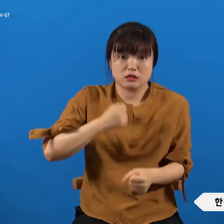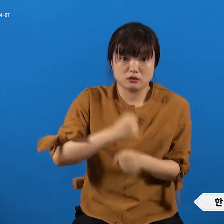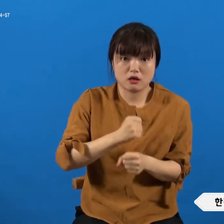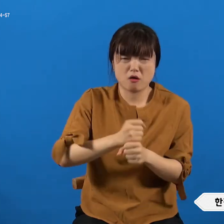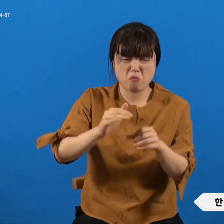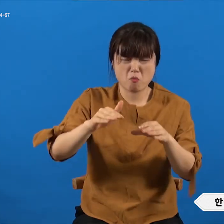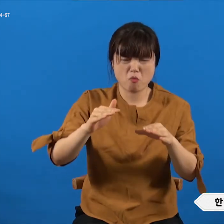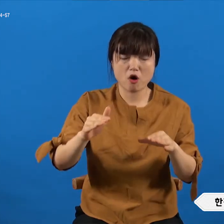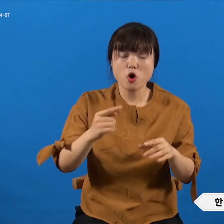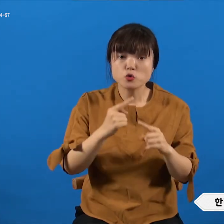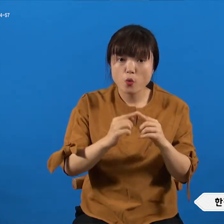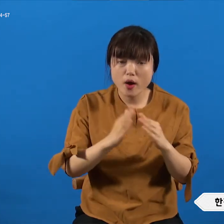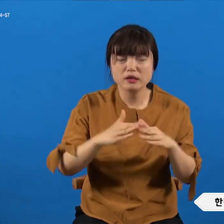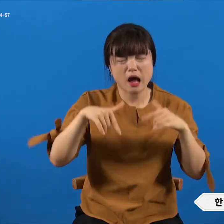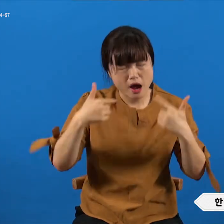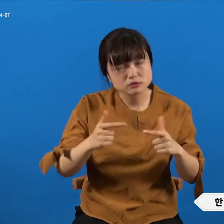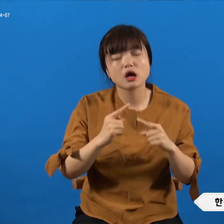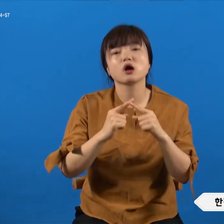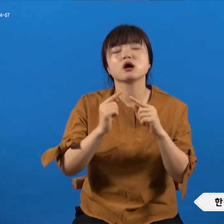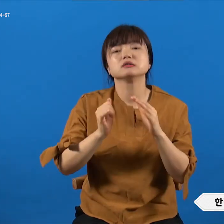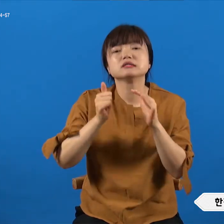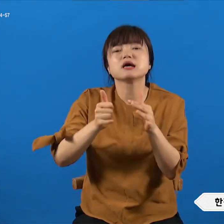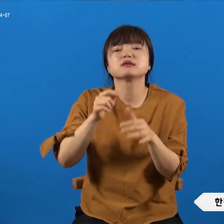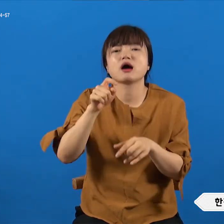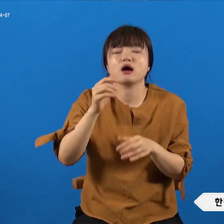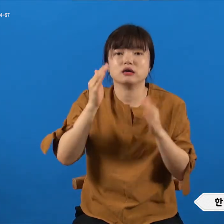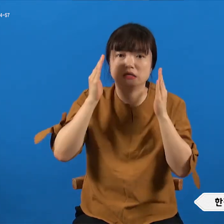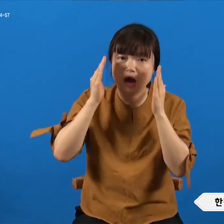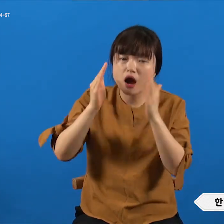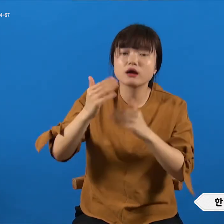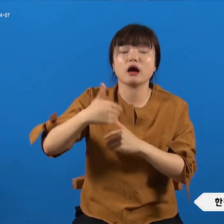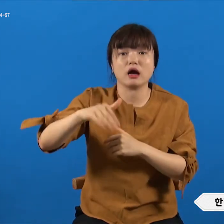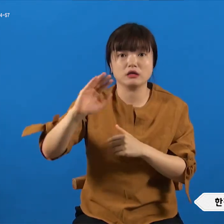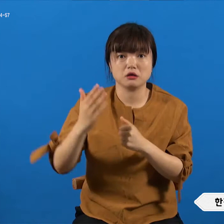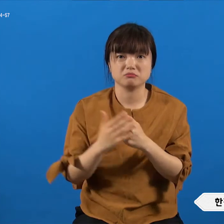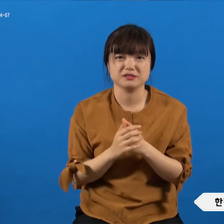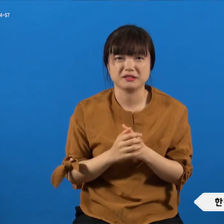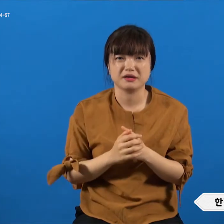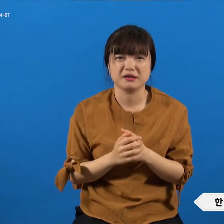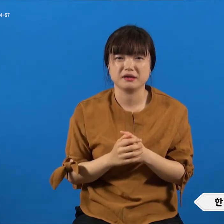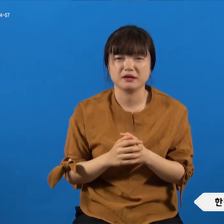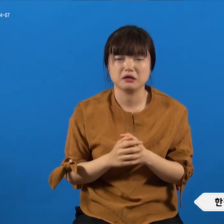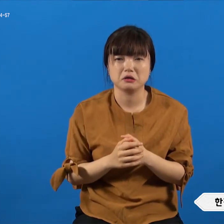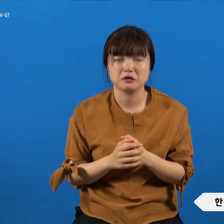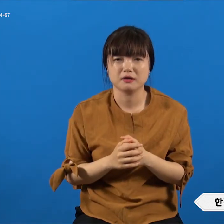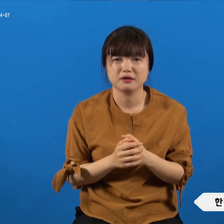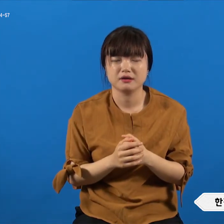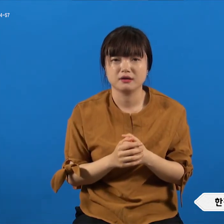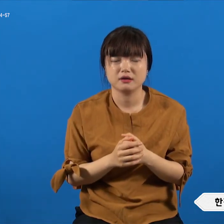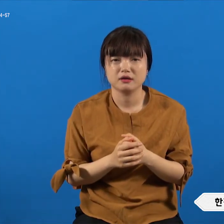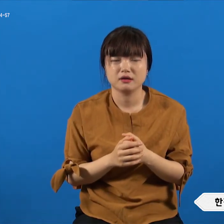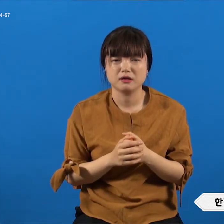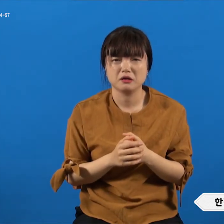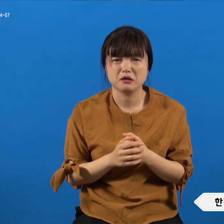교회는 늘 세상으로 나아갈 수 있어야 된다. 꼭 물 건너 해외로만 꼭 가야 되는 것도